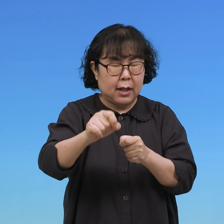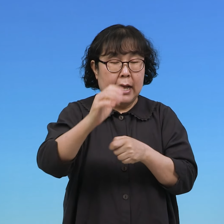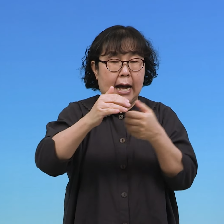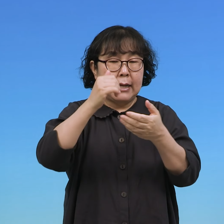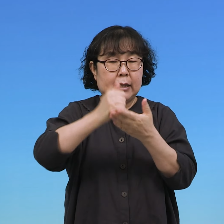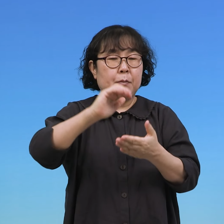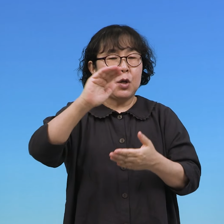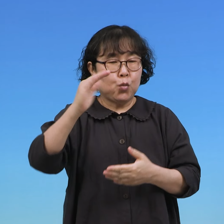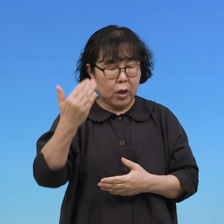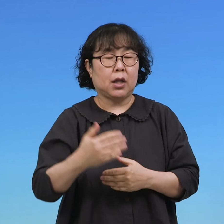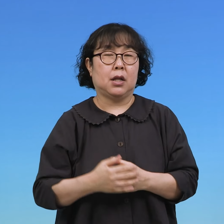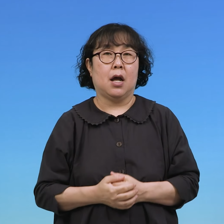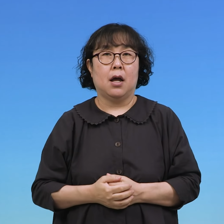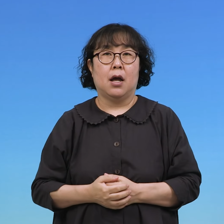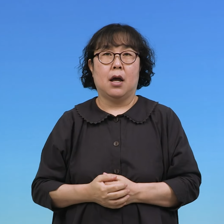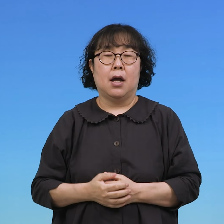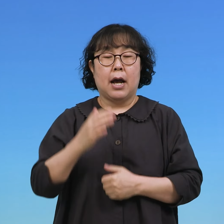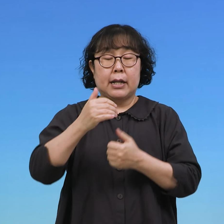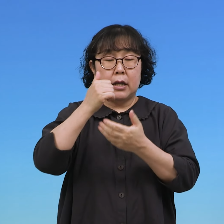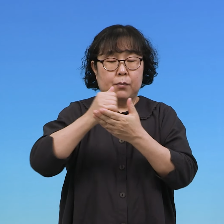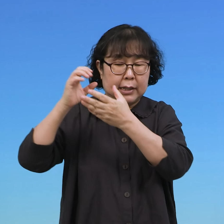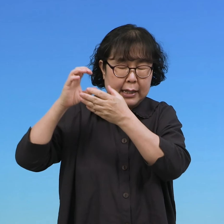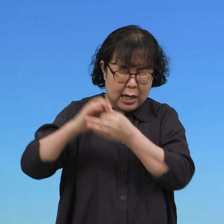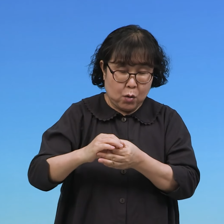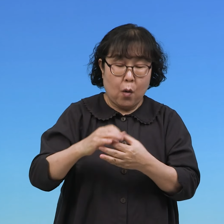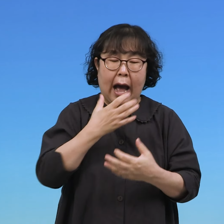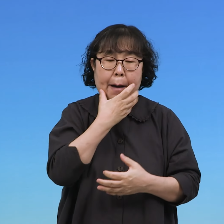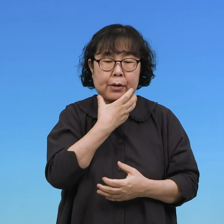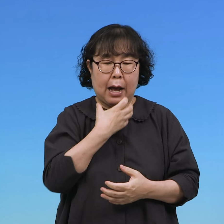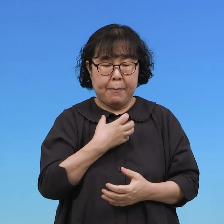개입시킵니까? 아브라함의 후손들을 개입시키고 있다는 겁니다.